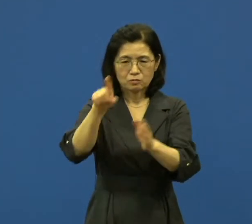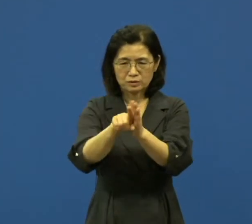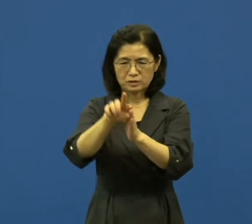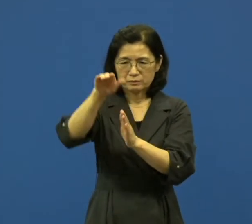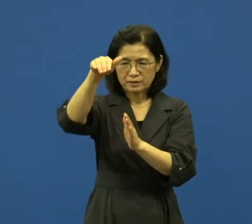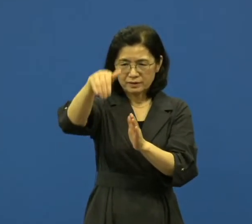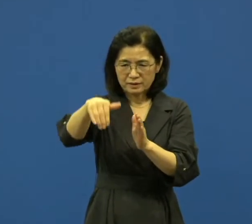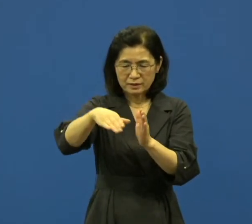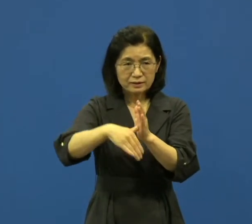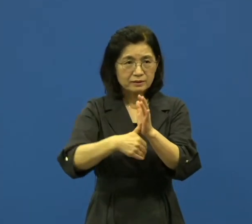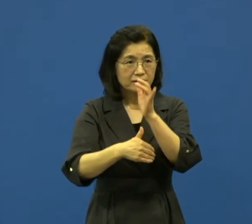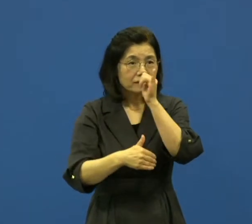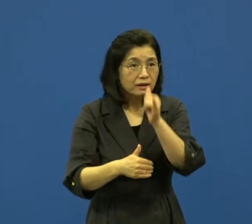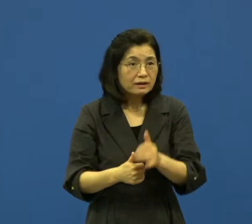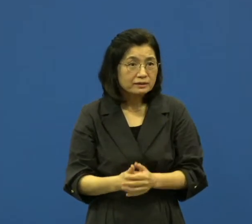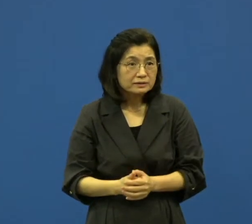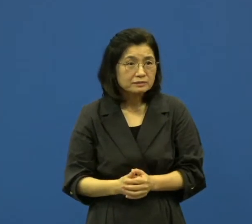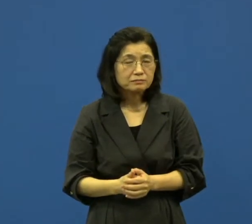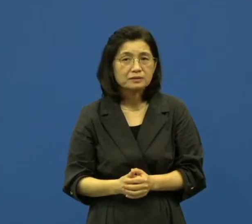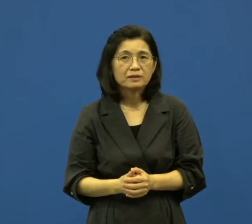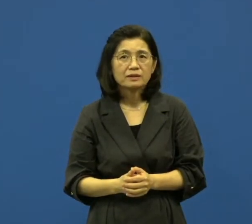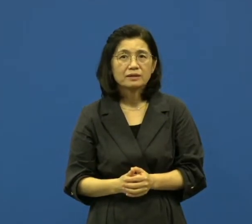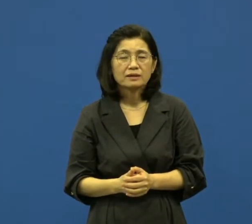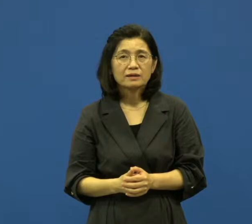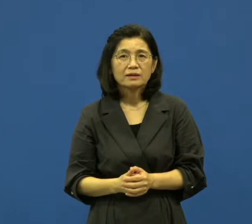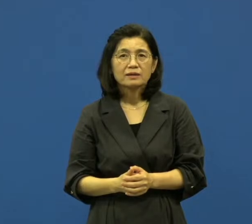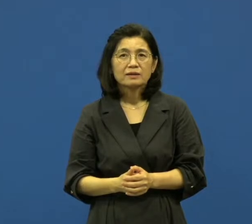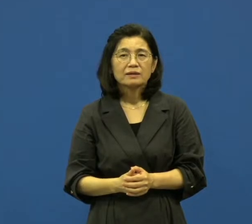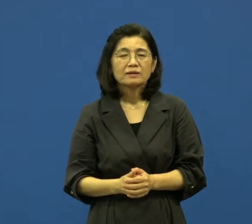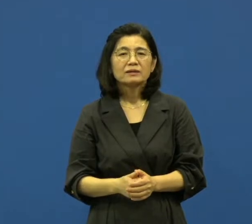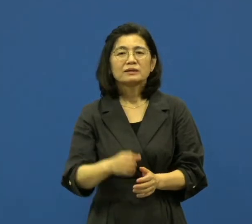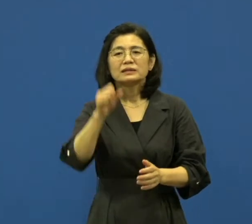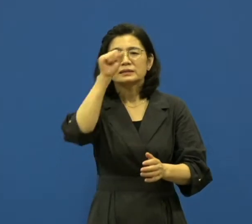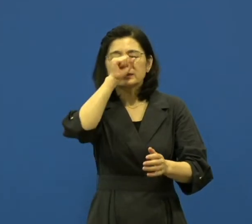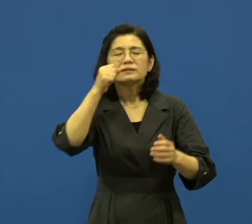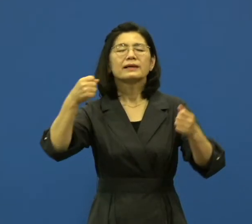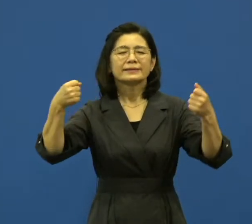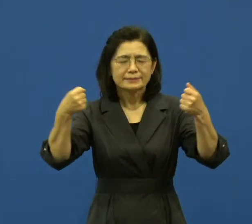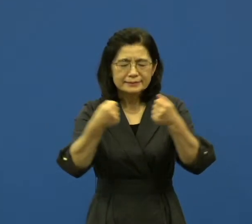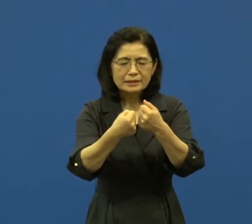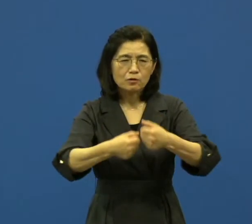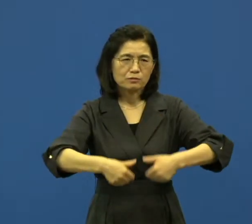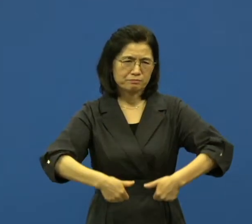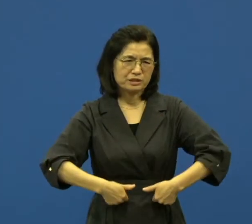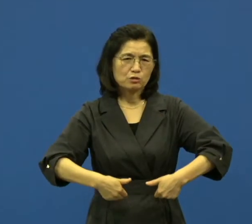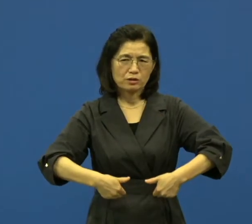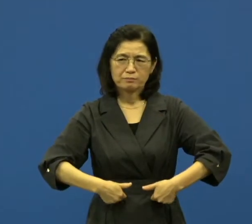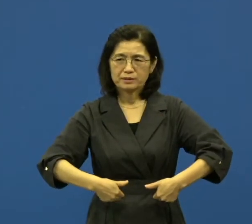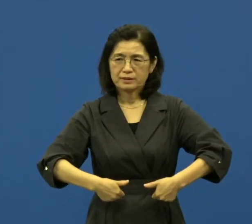우리의 믿음이 가만히 지켜지도록 있는 게 아니라 선한 싸움을 싸워야 한다는 거예요.